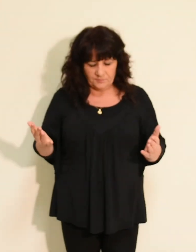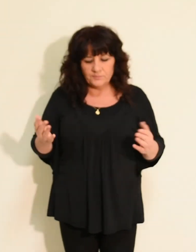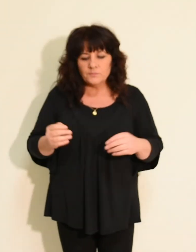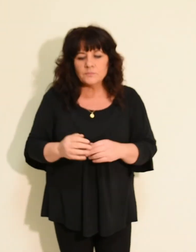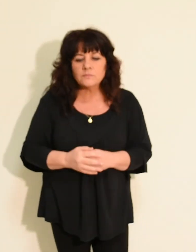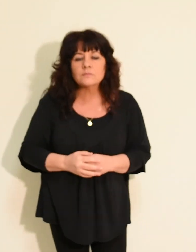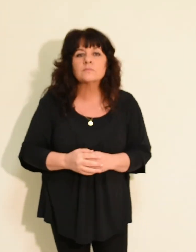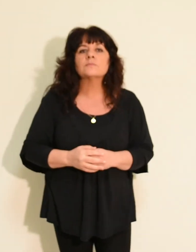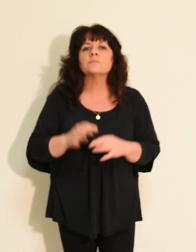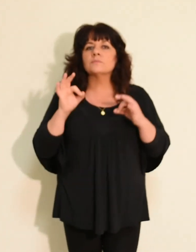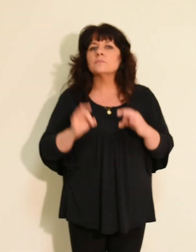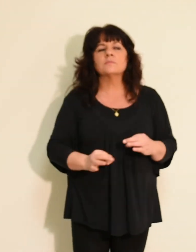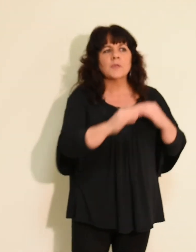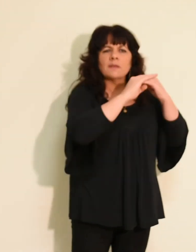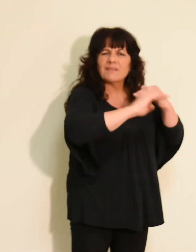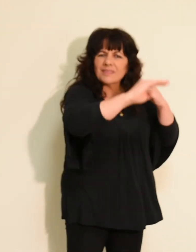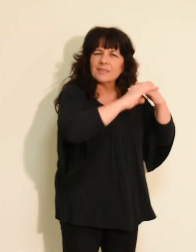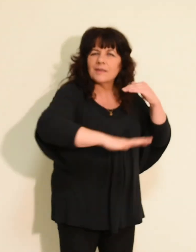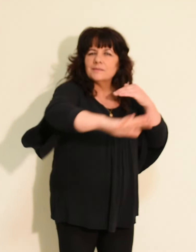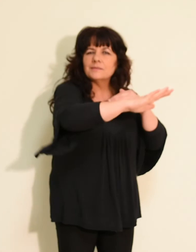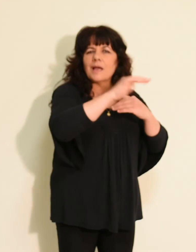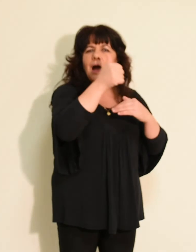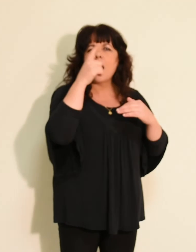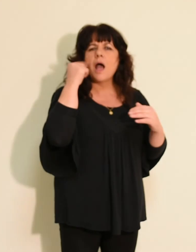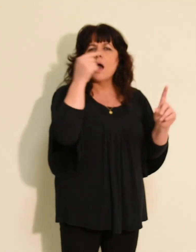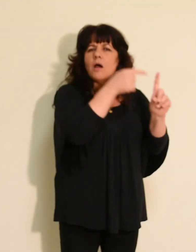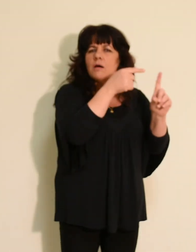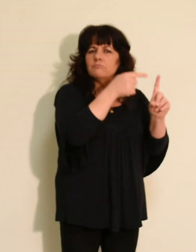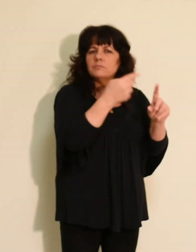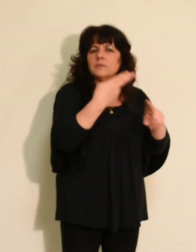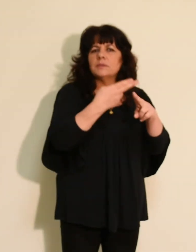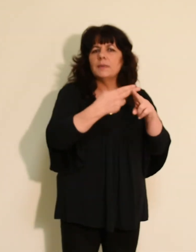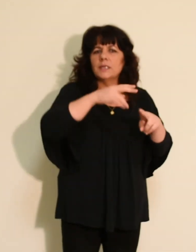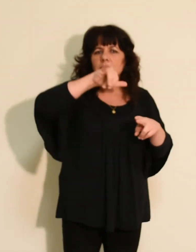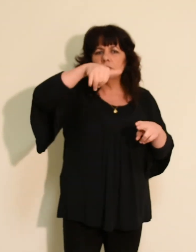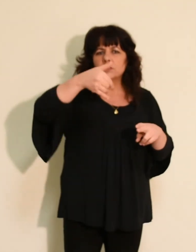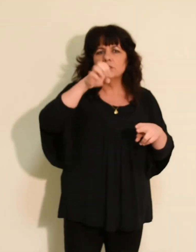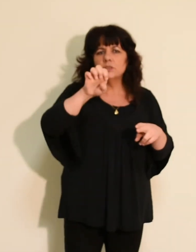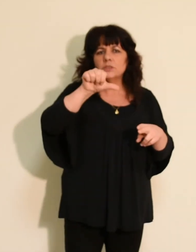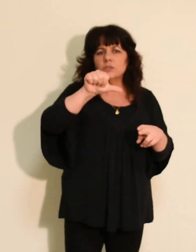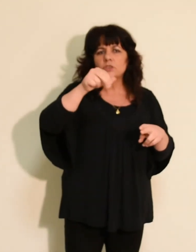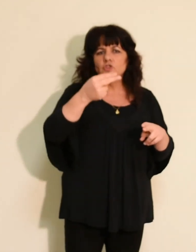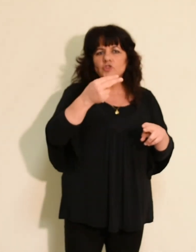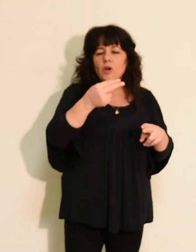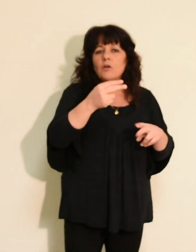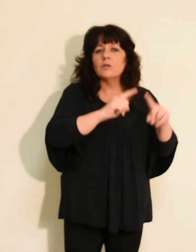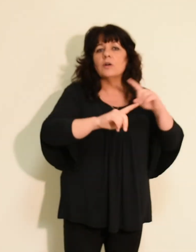la parole de Dieu fut adressée dans le désert à Jean, le fils de Zacharie.